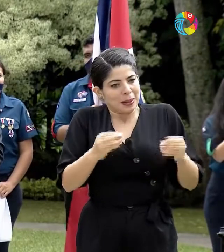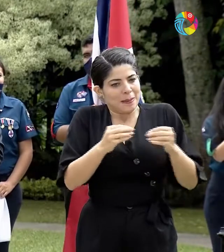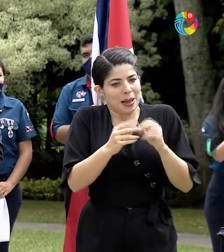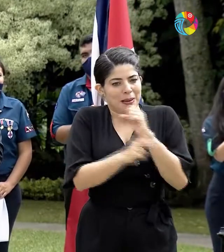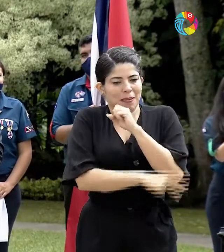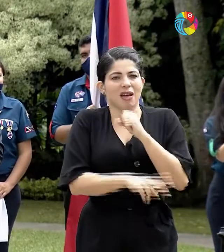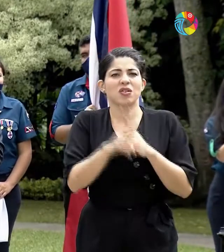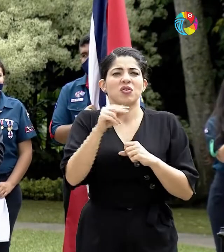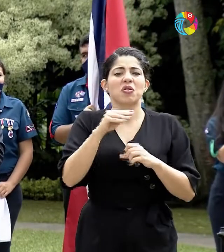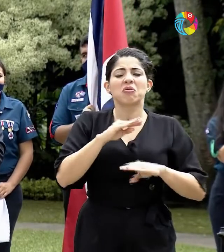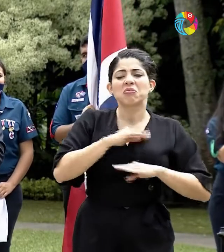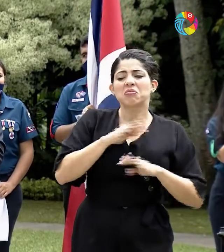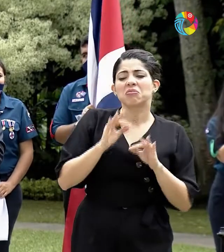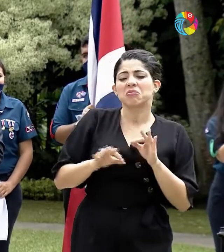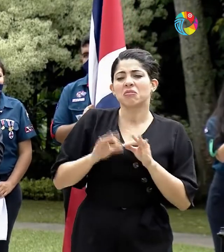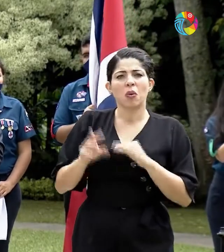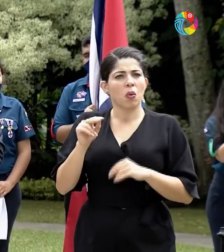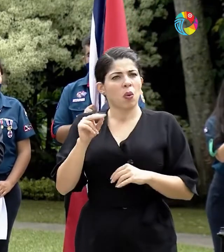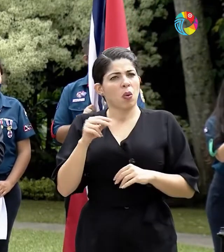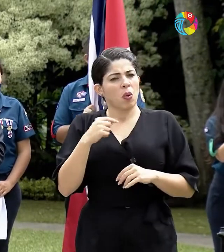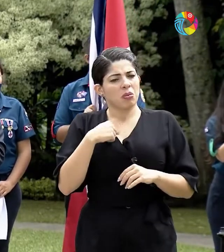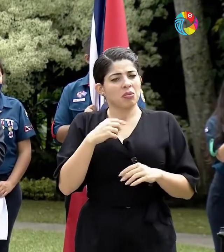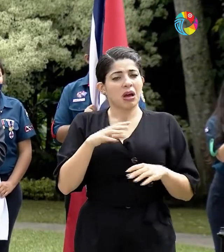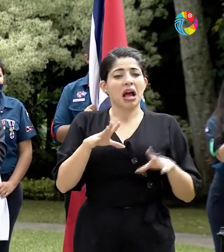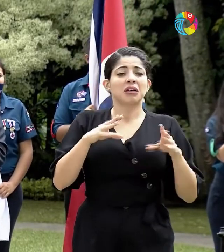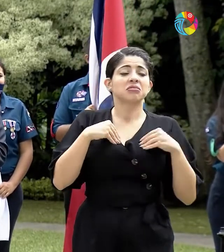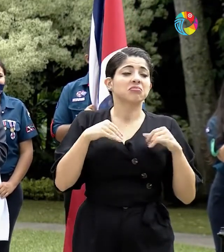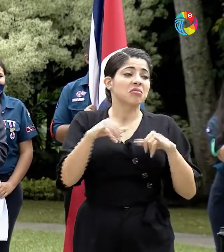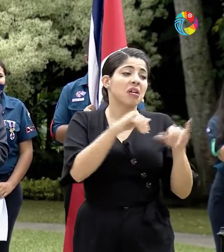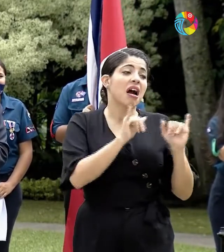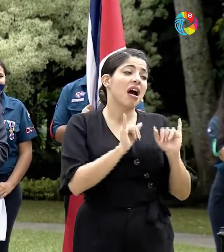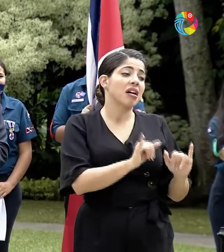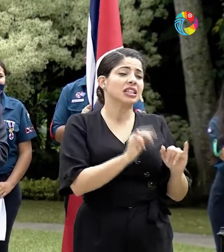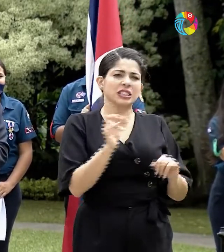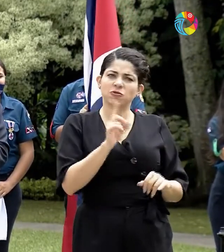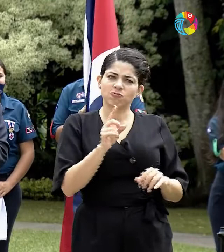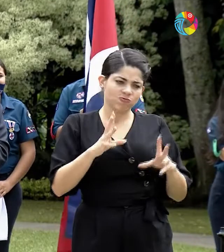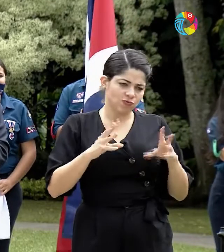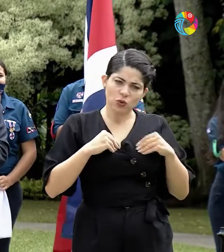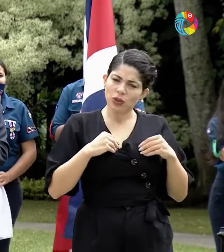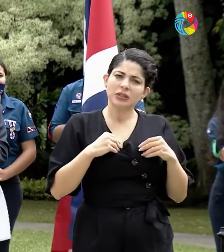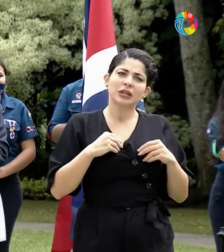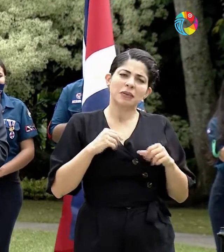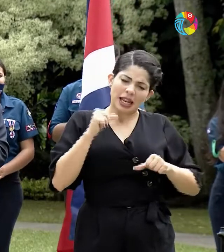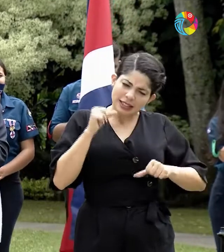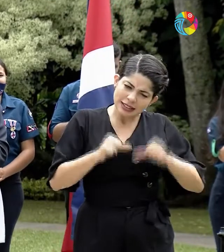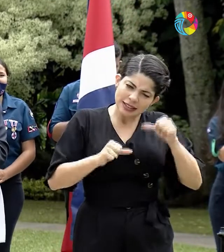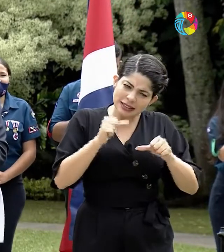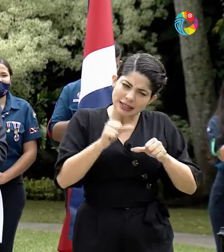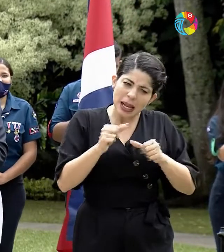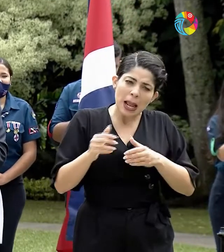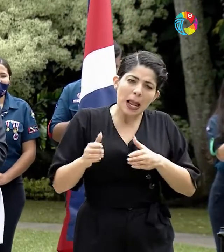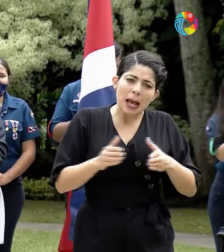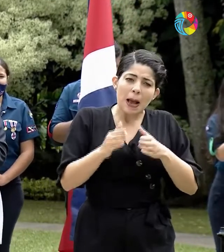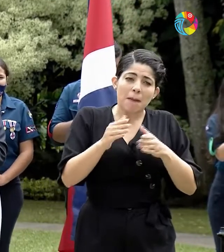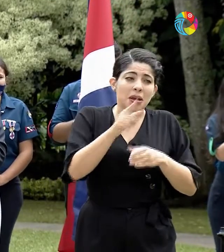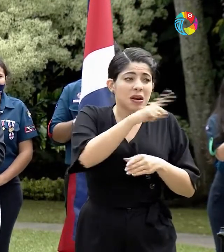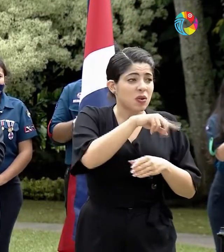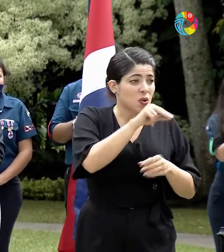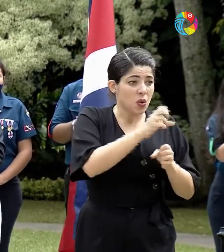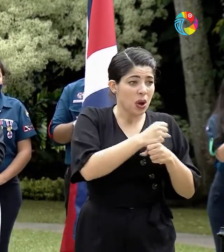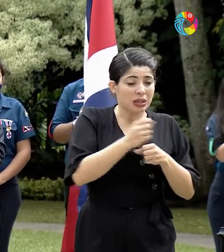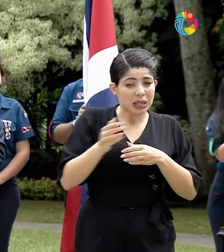no conformarnos, a no aceptar el status quo tal cual está, a tomar el camino menos tomado,